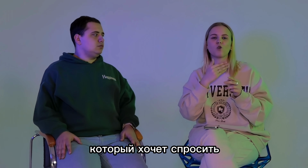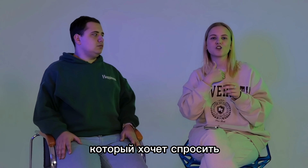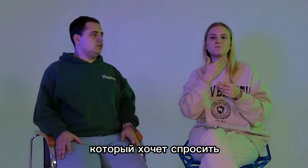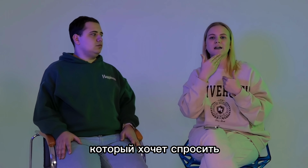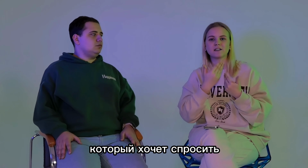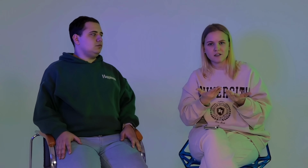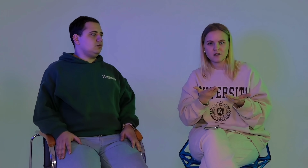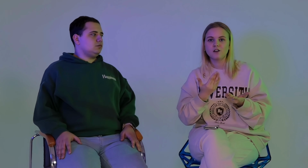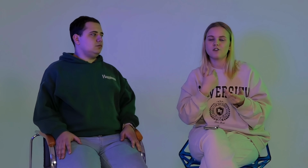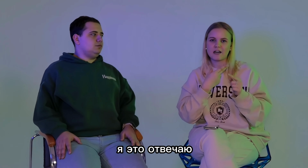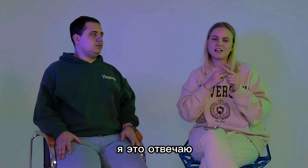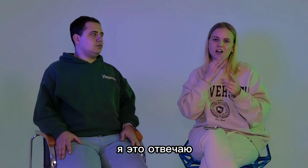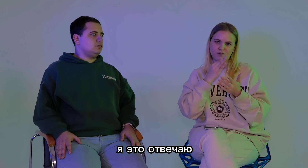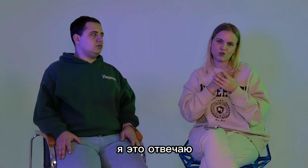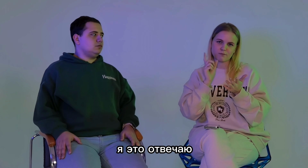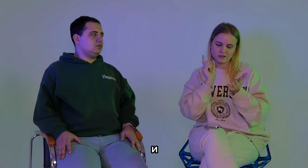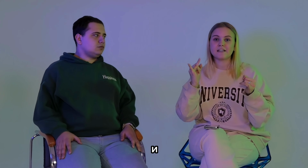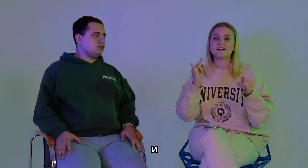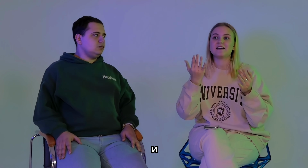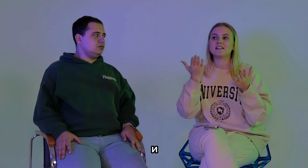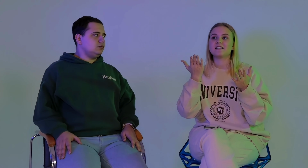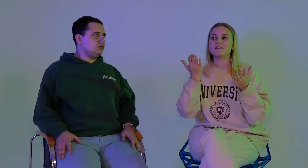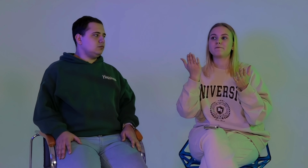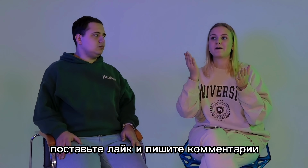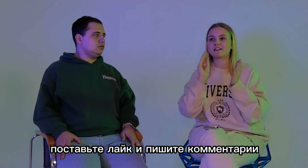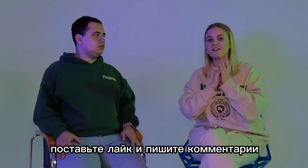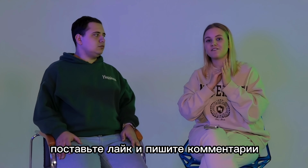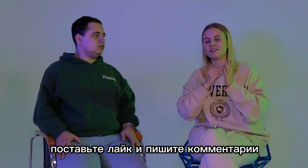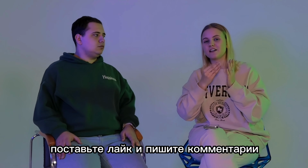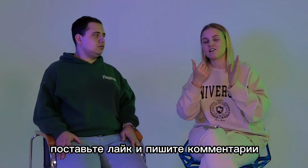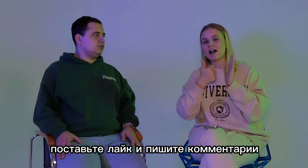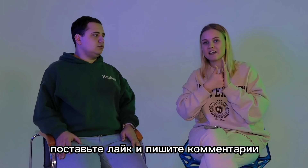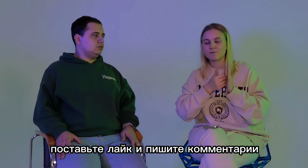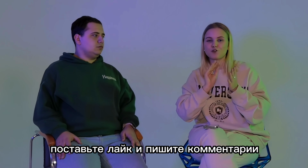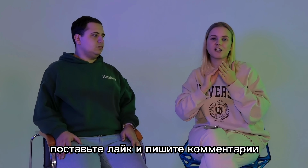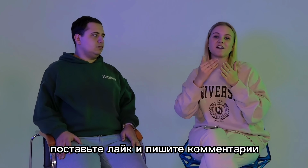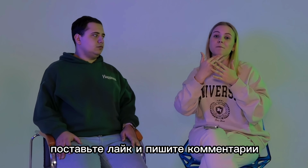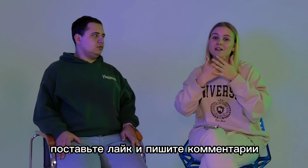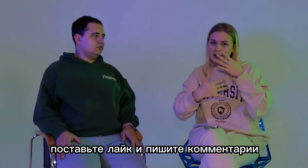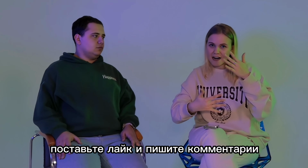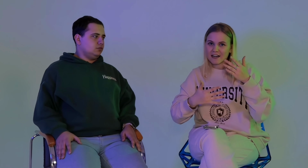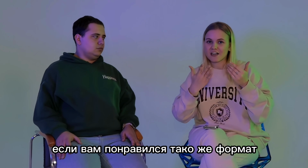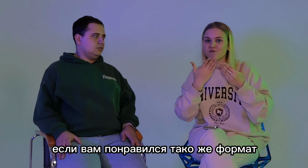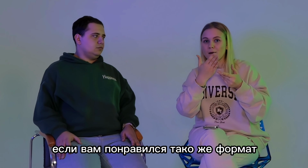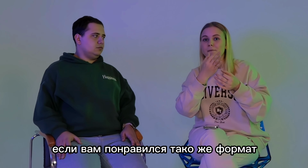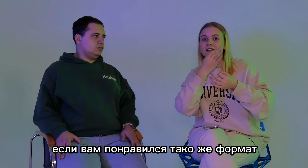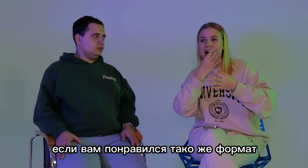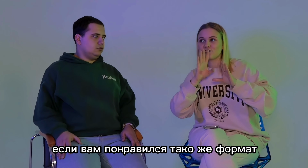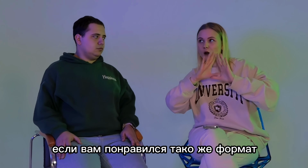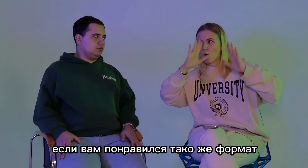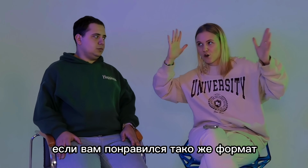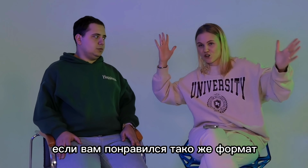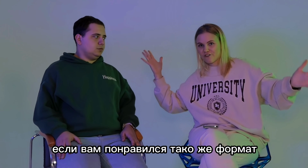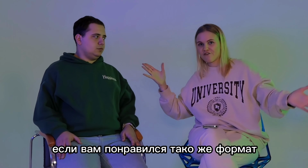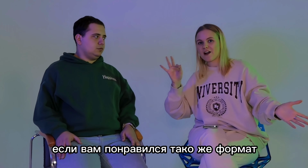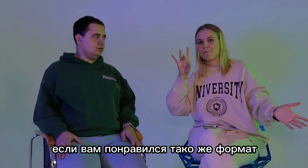хочет спросить, я это отвечу. И поставьте лайк, пишите комментарии, если вам понравился такой же